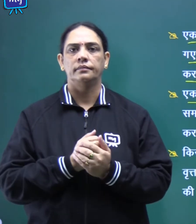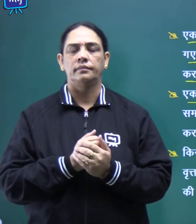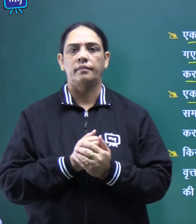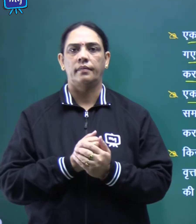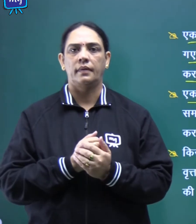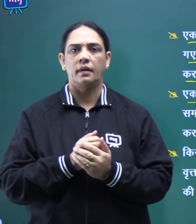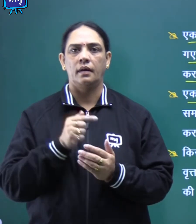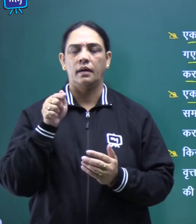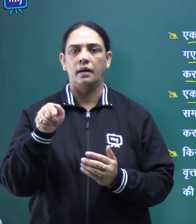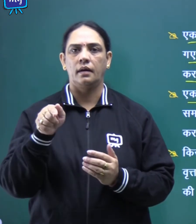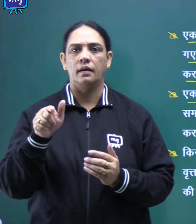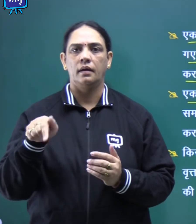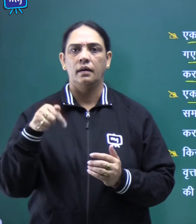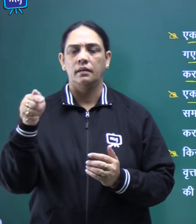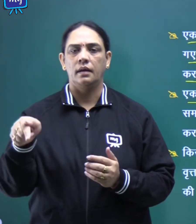एक दिए गए